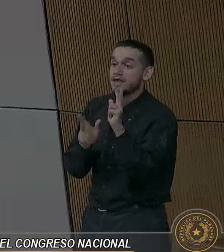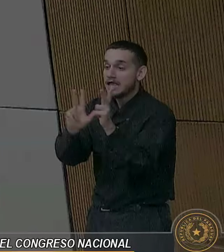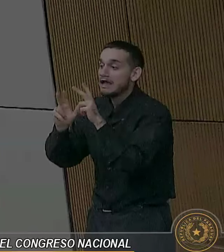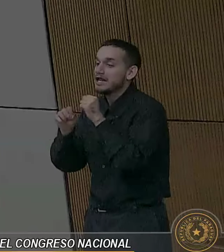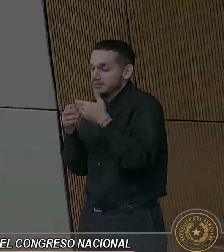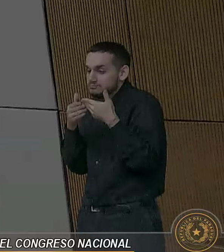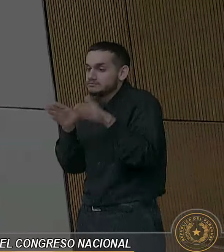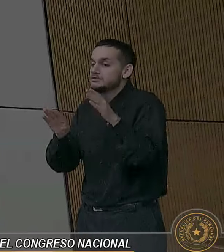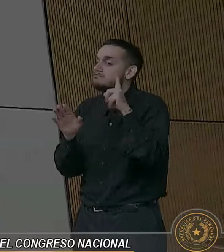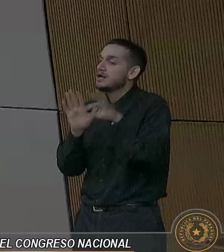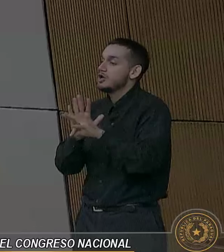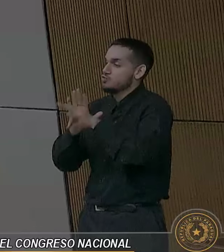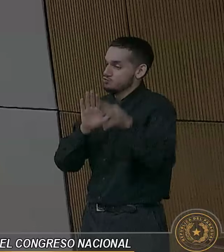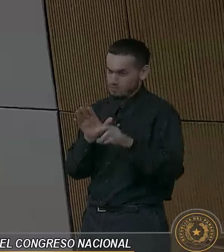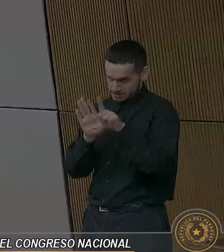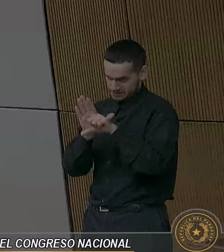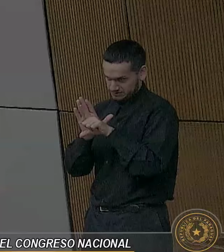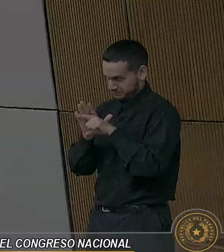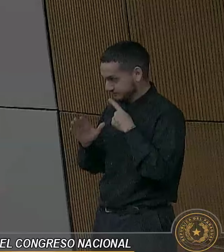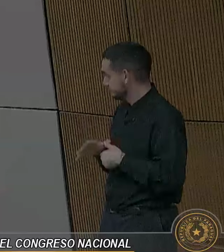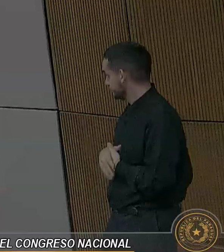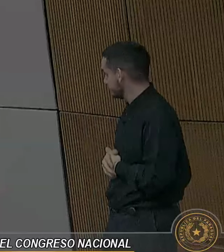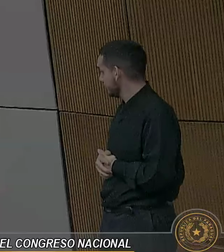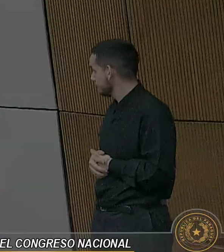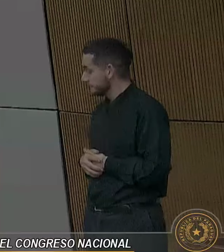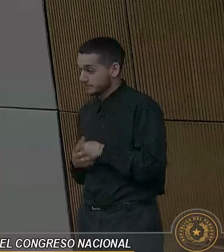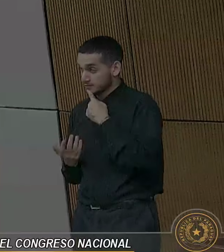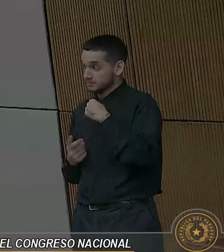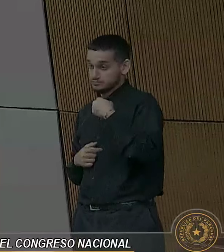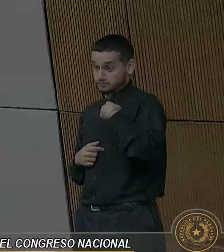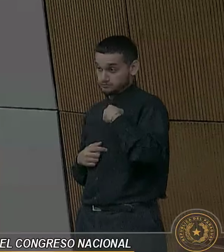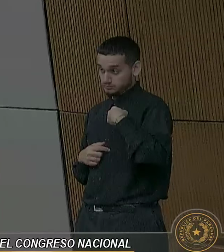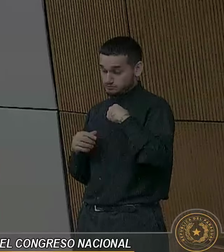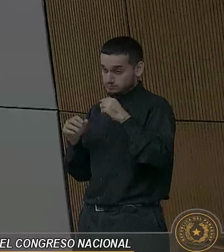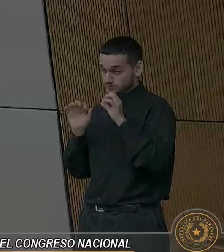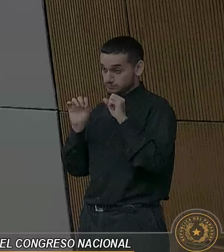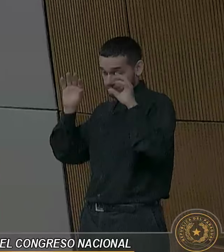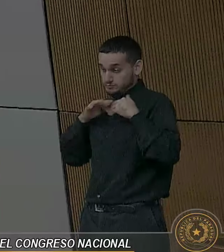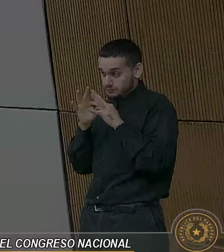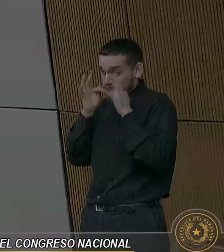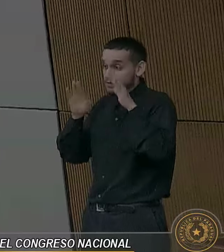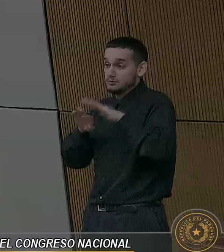ley. De manera que yo celebro porque el involucramiento,